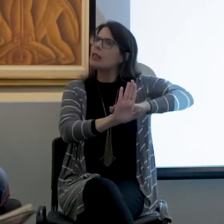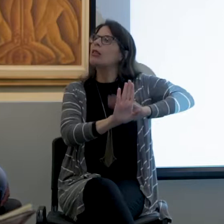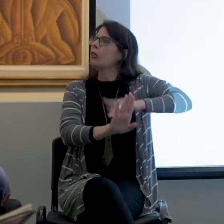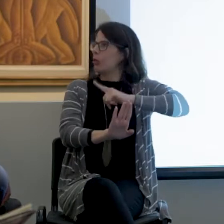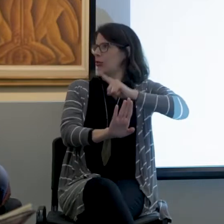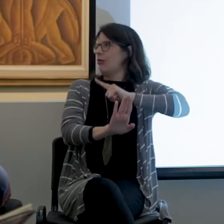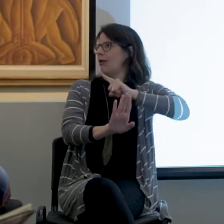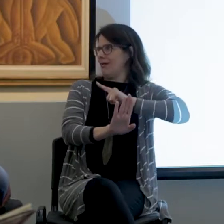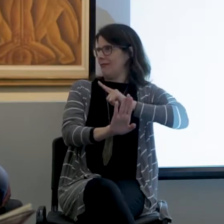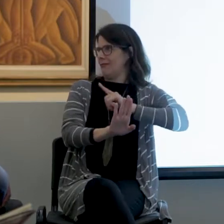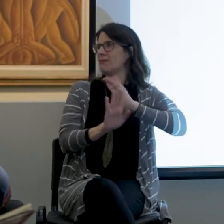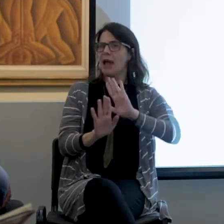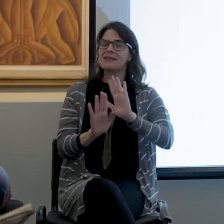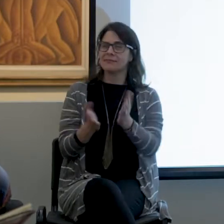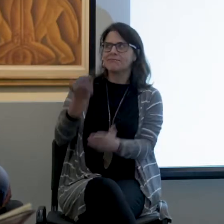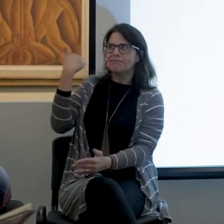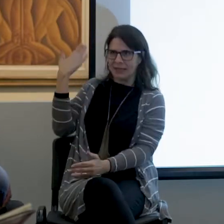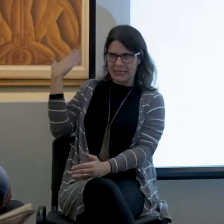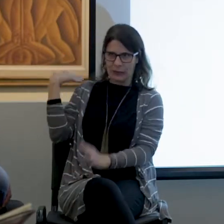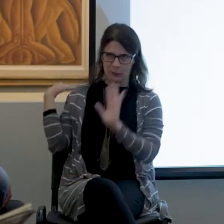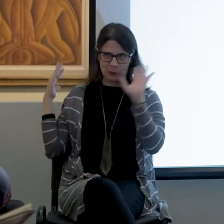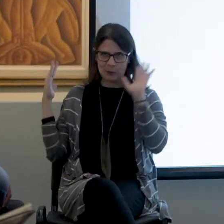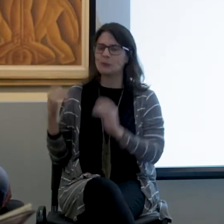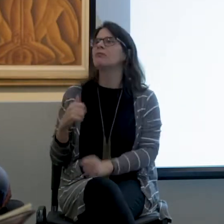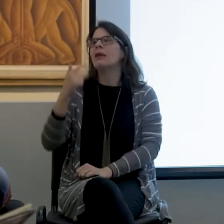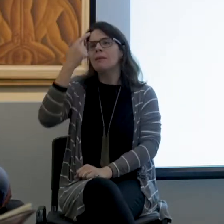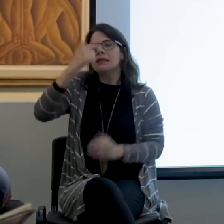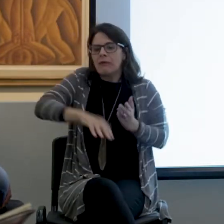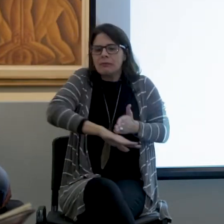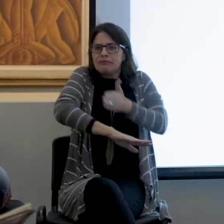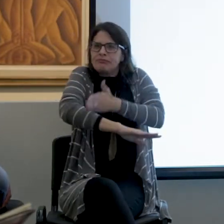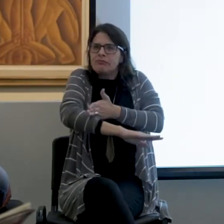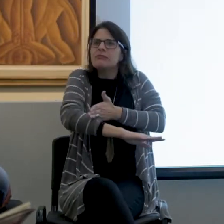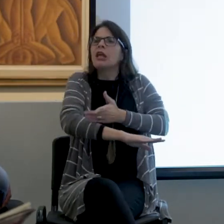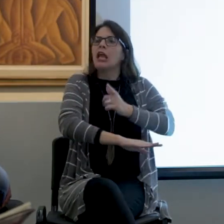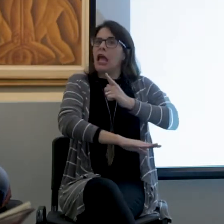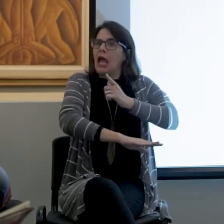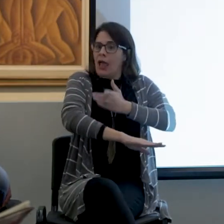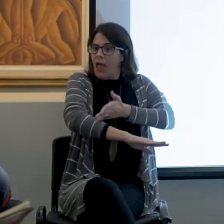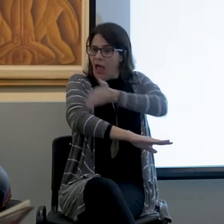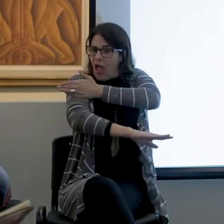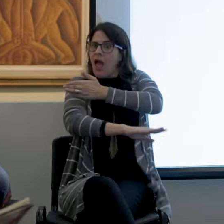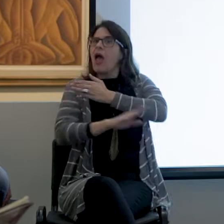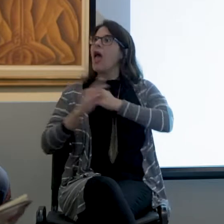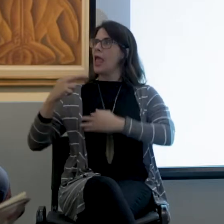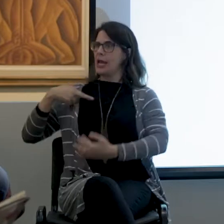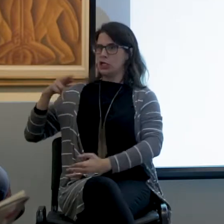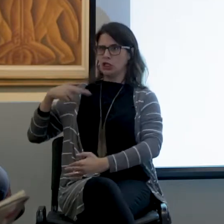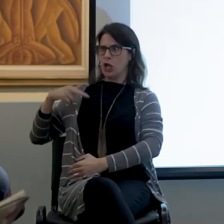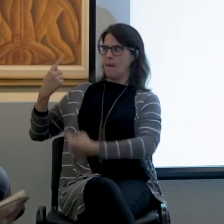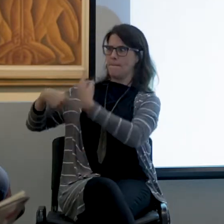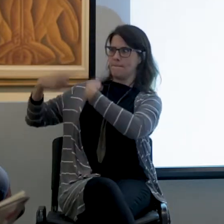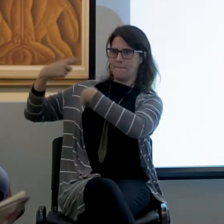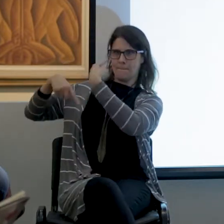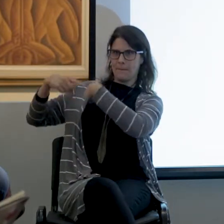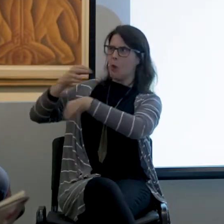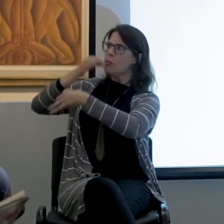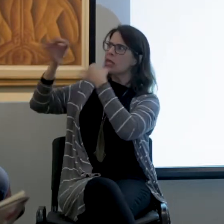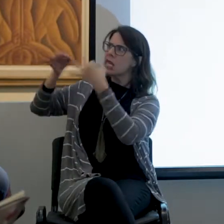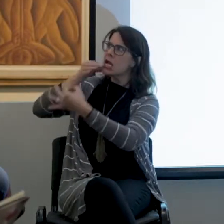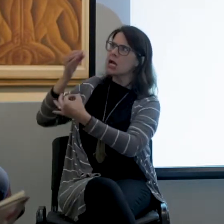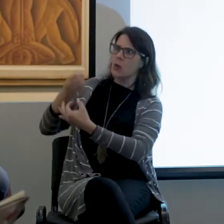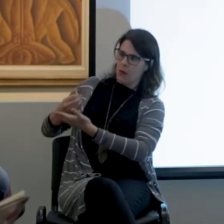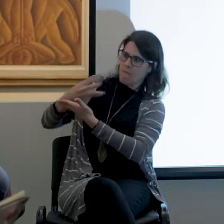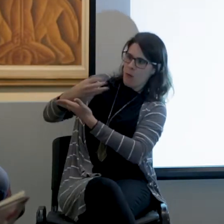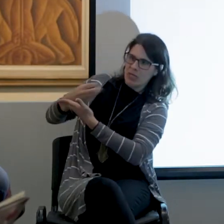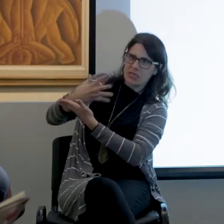cabeça do Hegel era assim, antes tinha religião, agora não precisa mais de religião, agora tem jornal. O jornal faz esse papel,